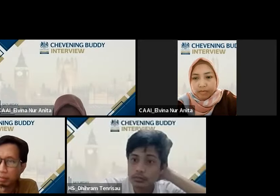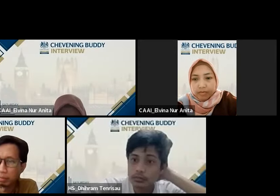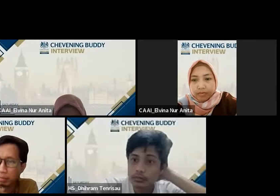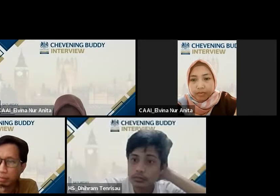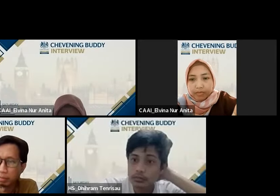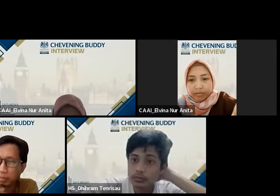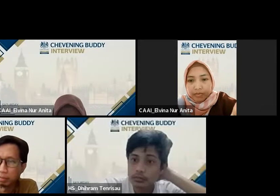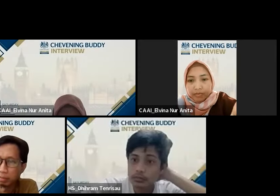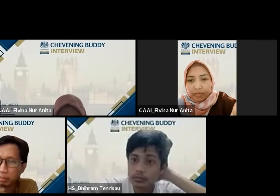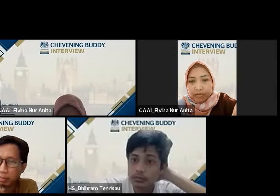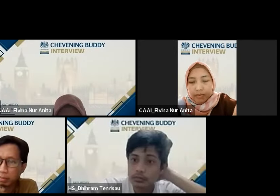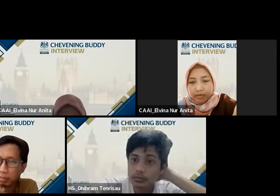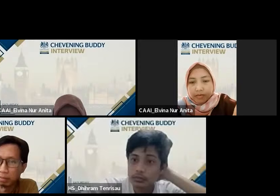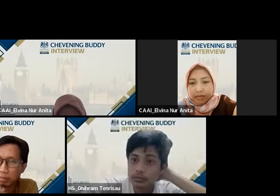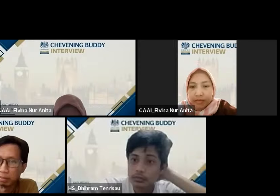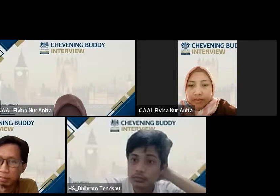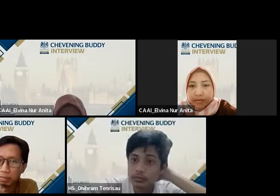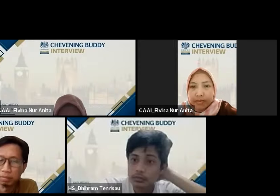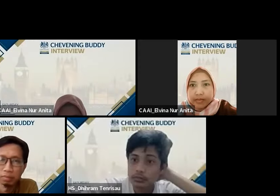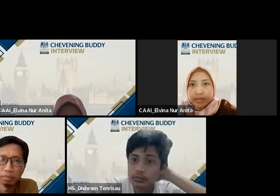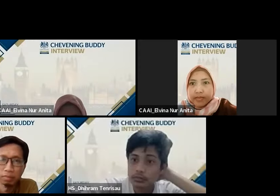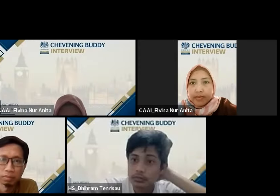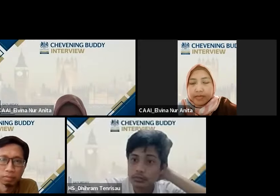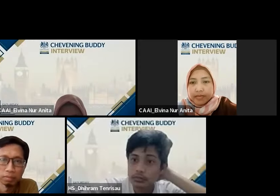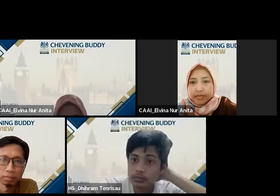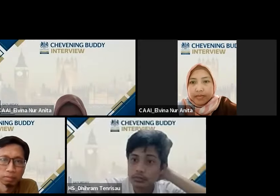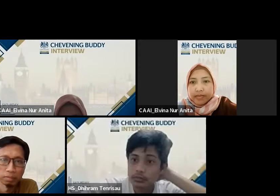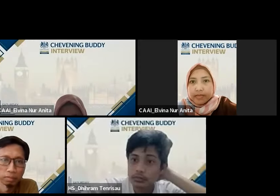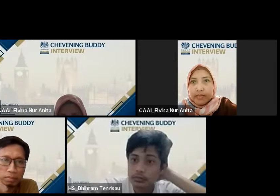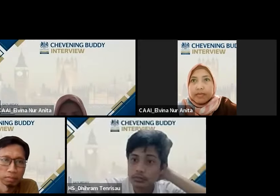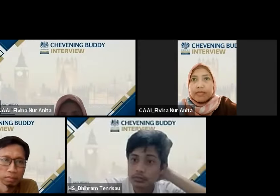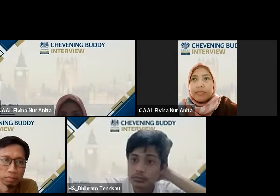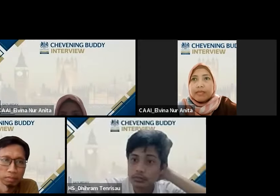untuk teman-teman online yang belum masuk breout room